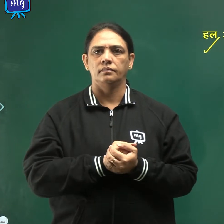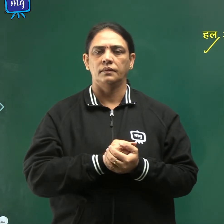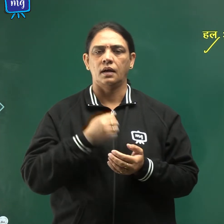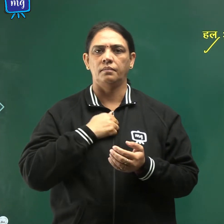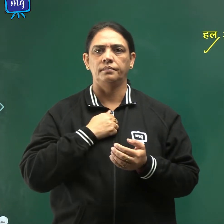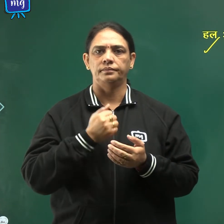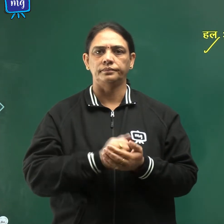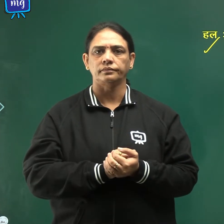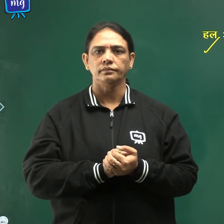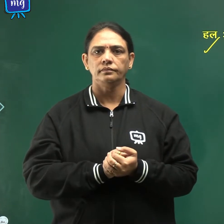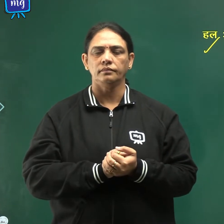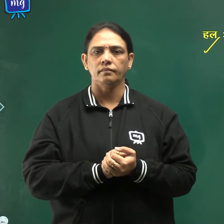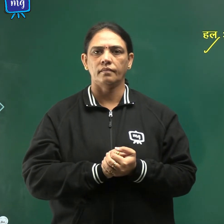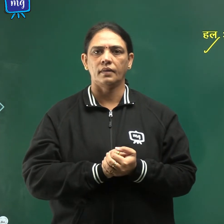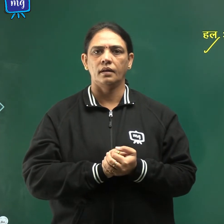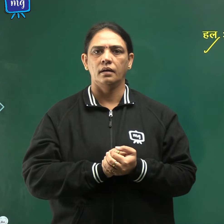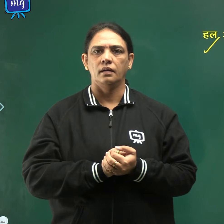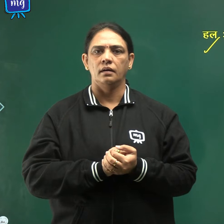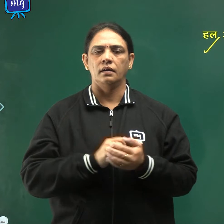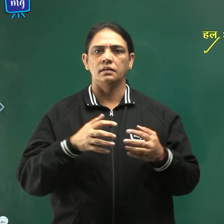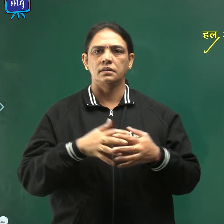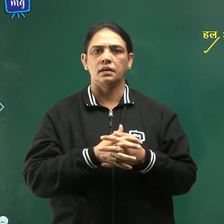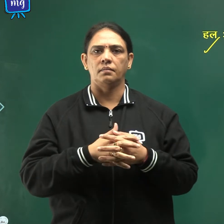हम सिग्मा एफ